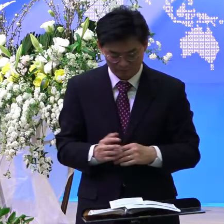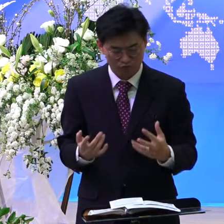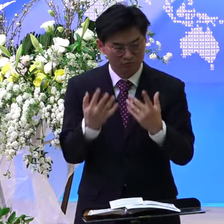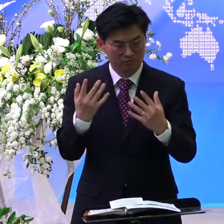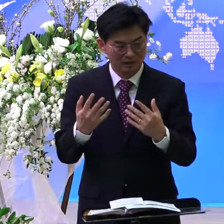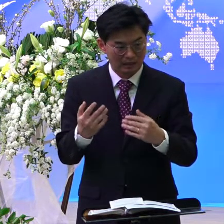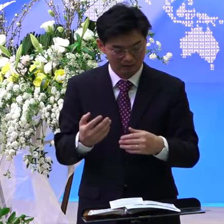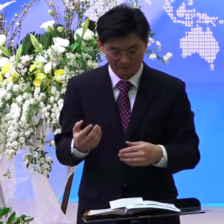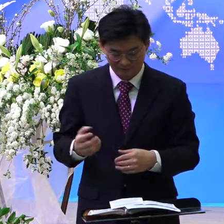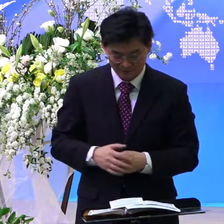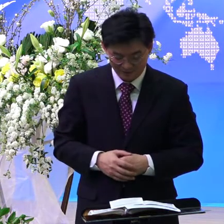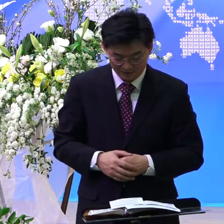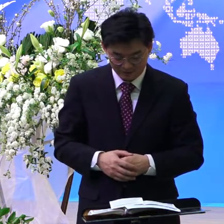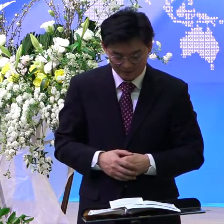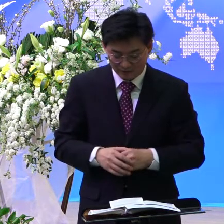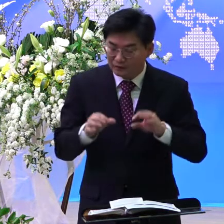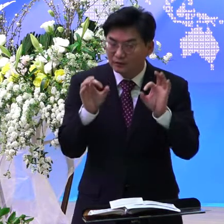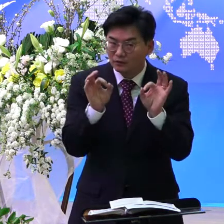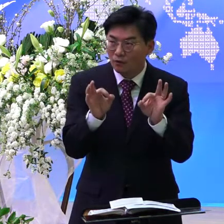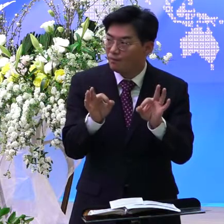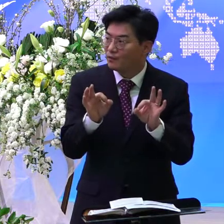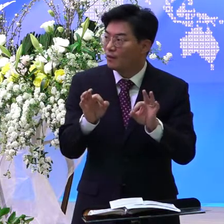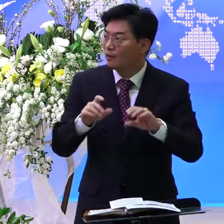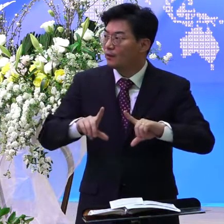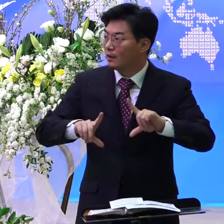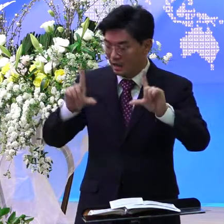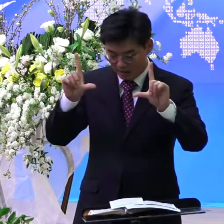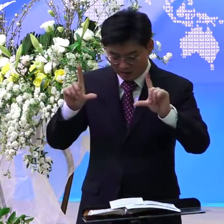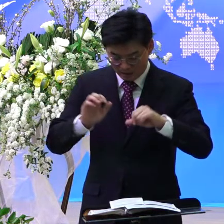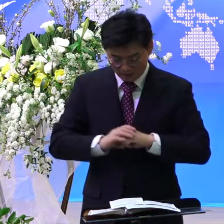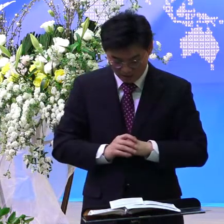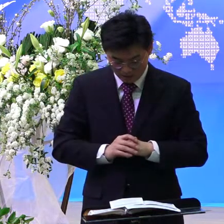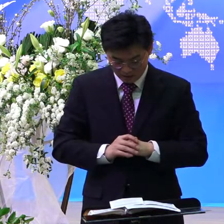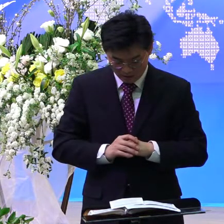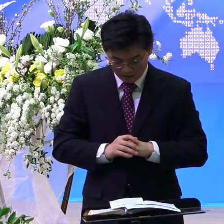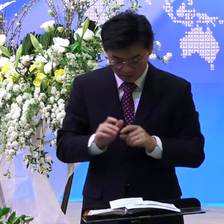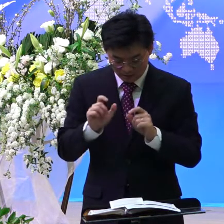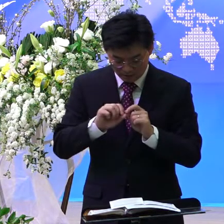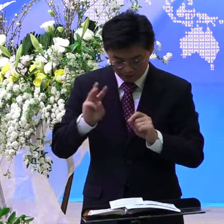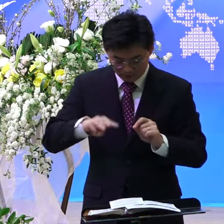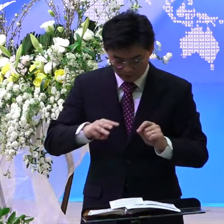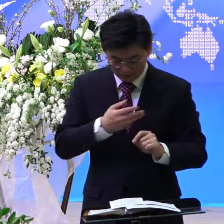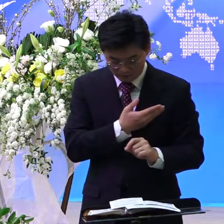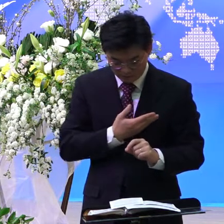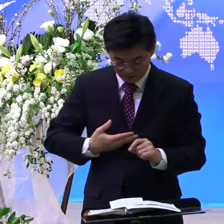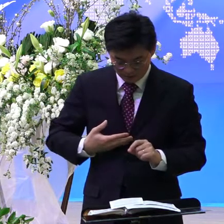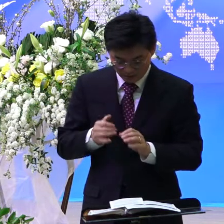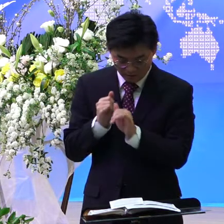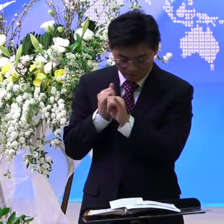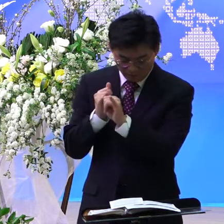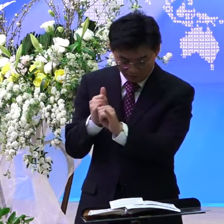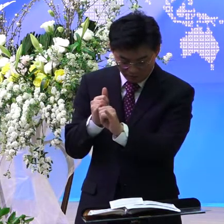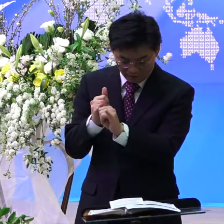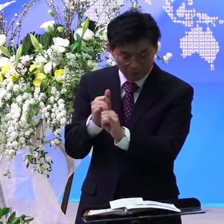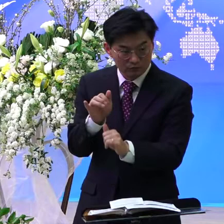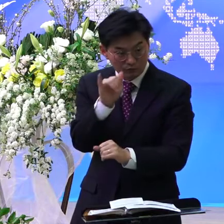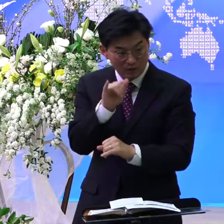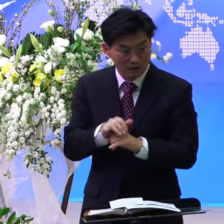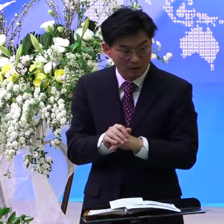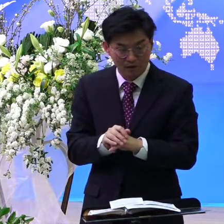우리 영천제일교회에 감사할 일이 있습니다. 영천시에서 표창을 받게 됐는데요. 우리 권사회가 하고